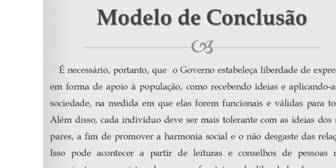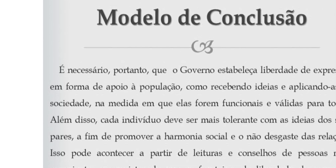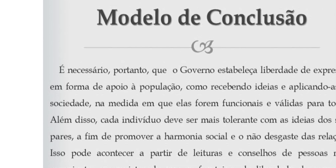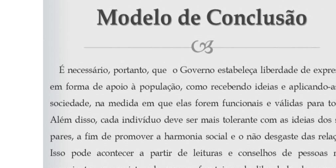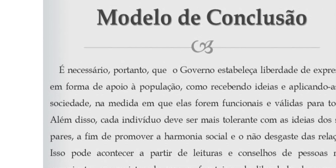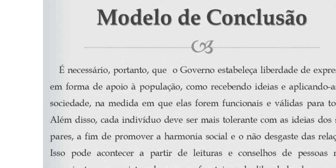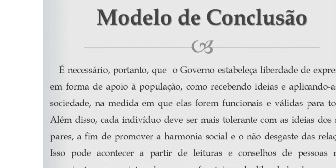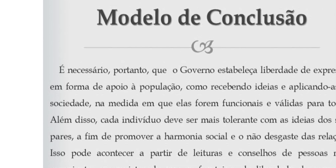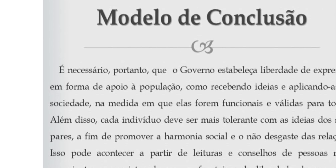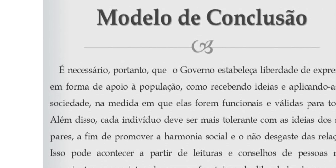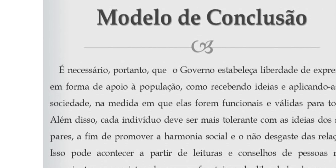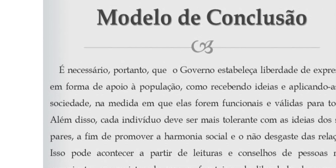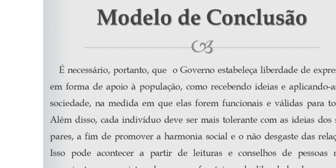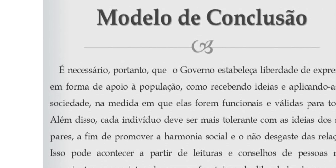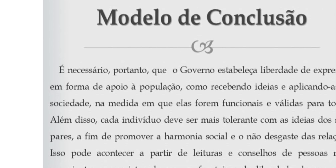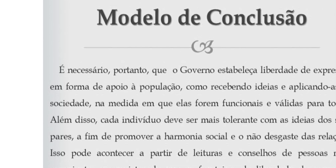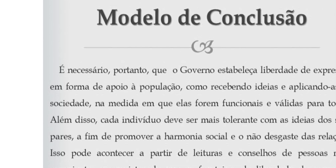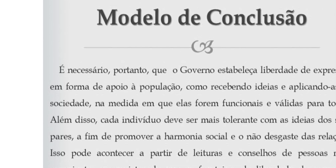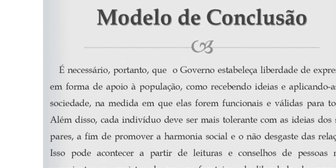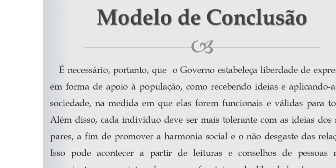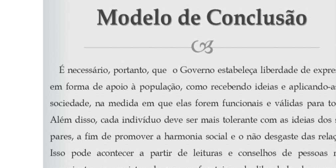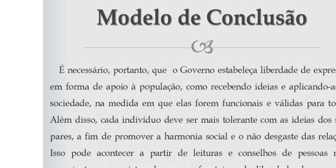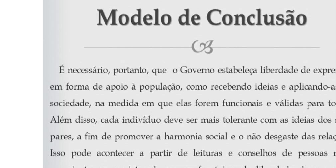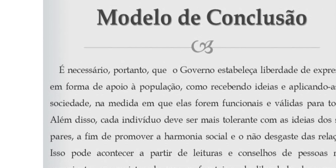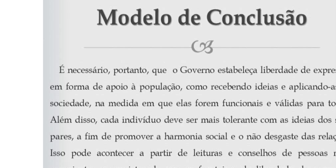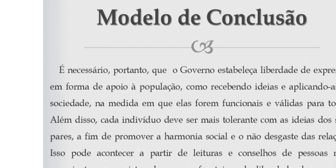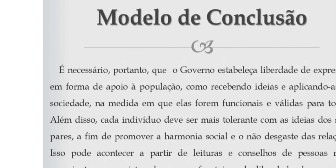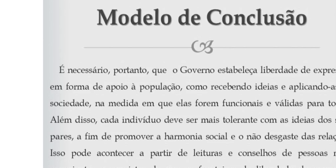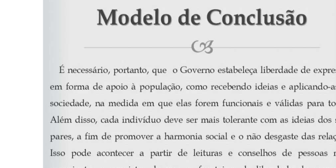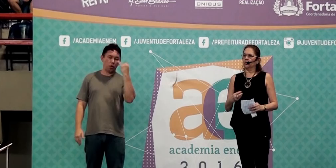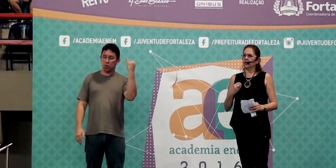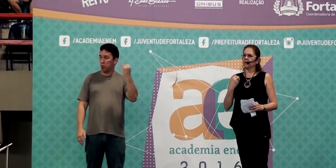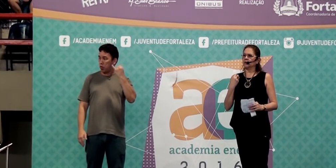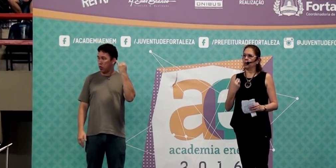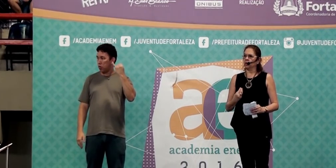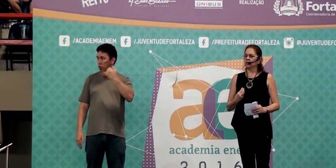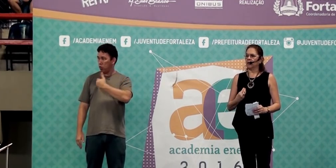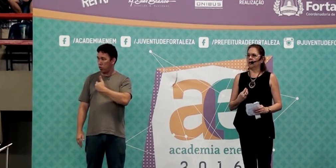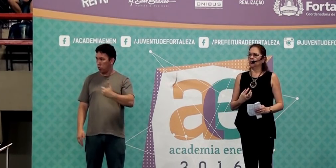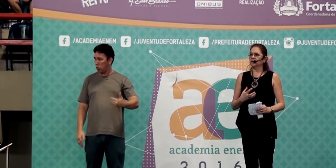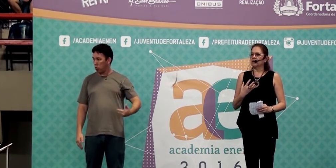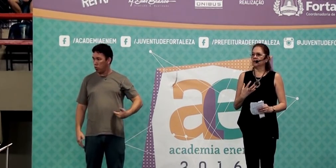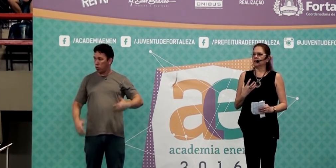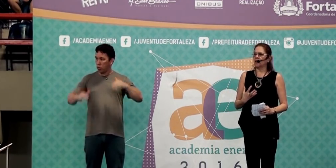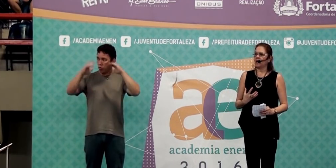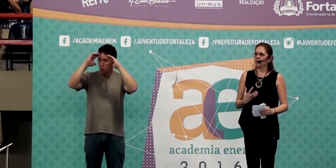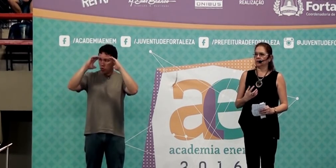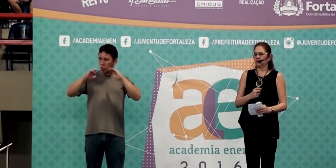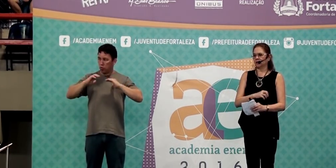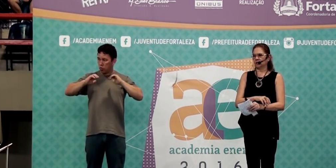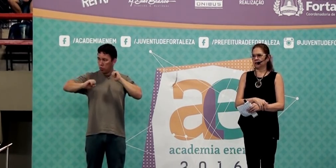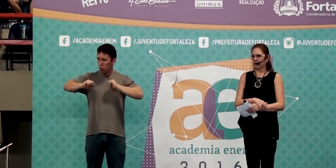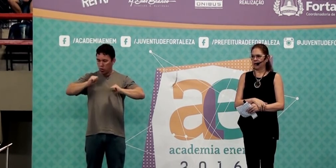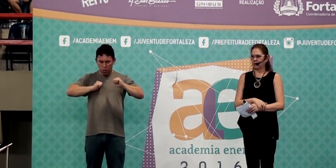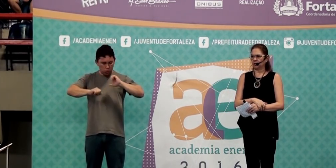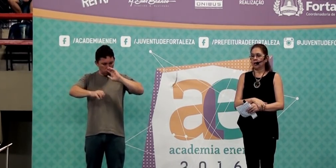e válidas para todos. É muito importante um governo que escuta os anseios da sociedade.